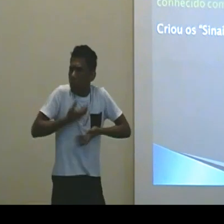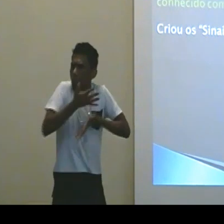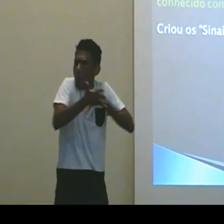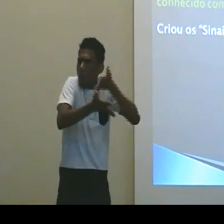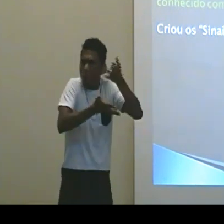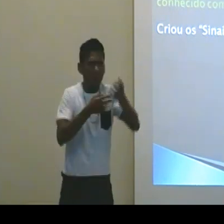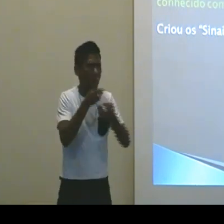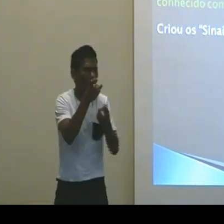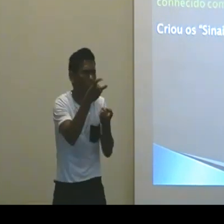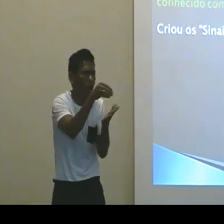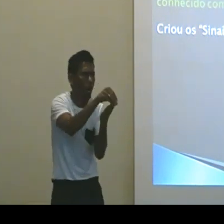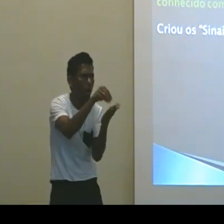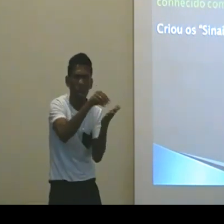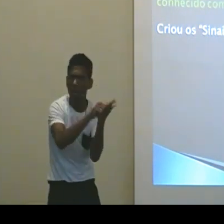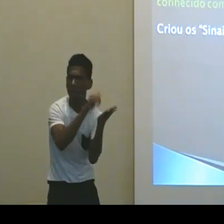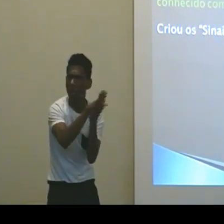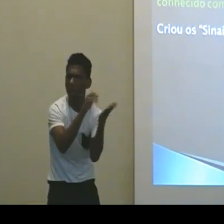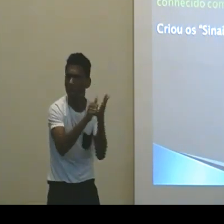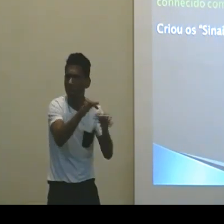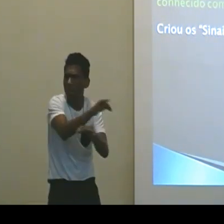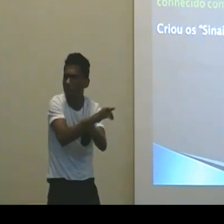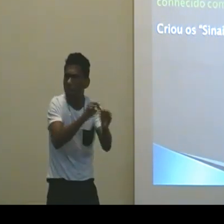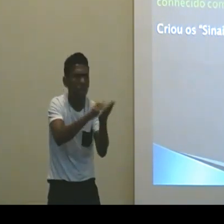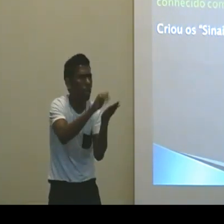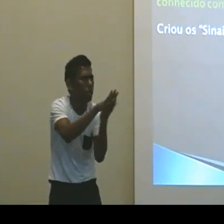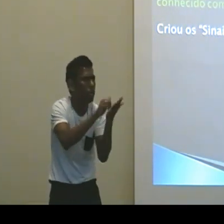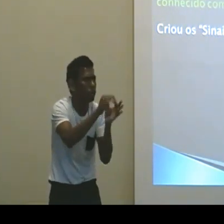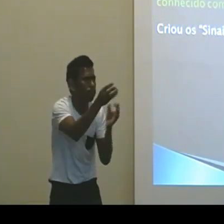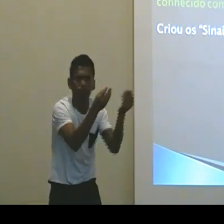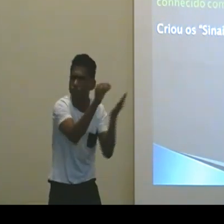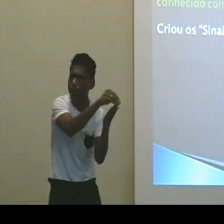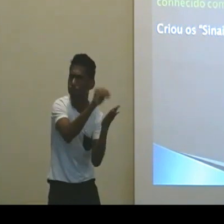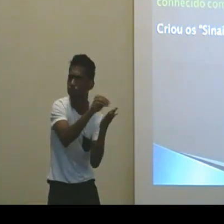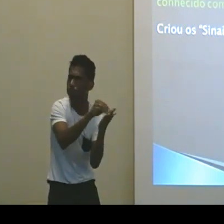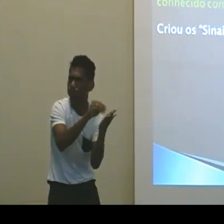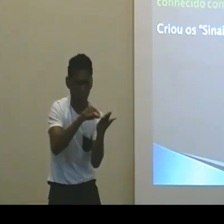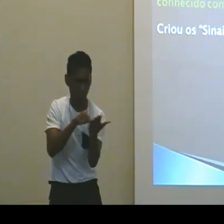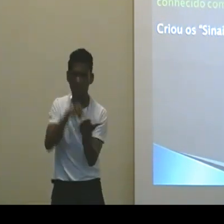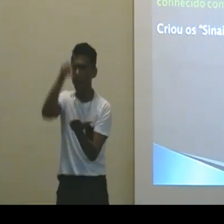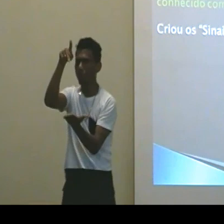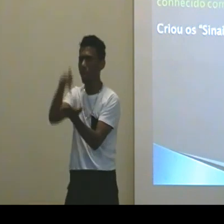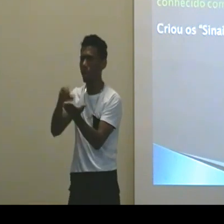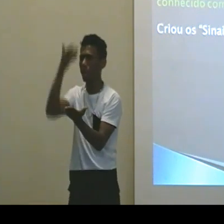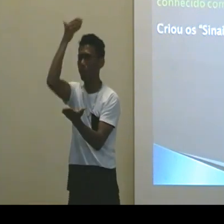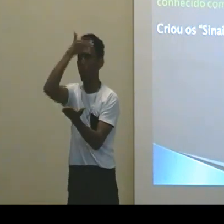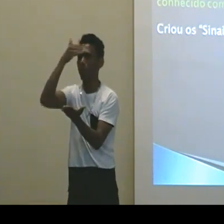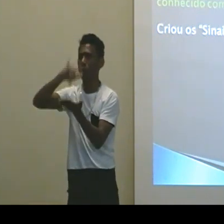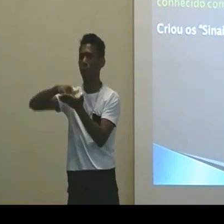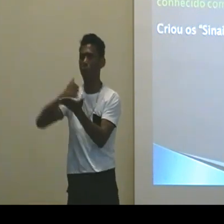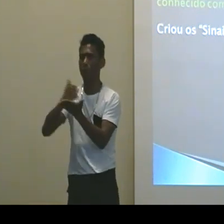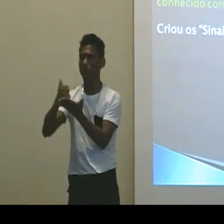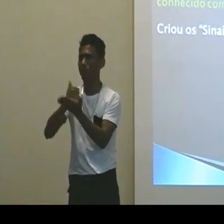vendo que os surdos se expressavam de forma muito natural com aqueles sinais, ele começou a fazer um registro